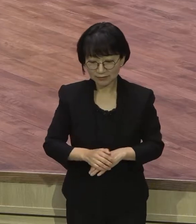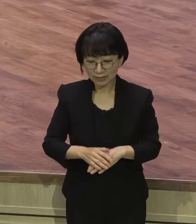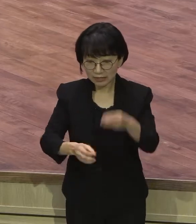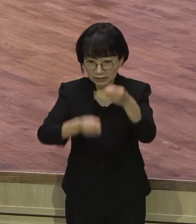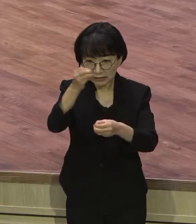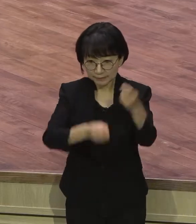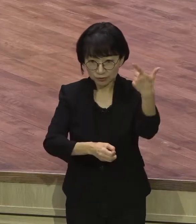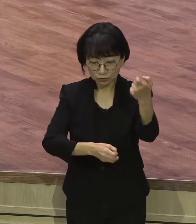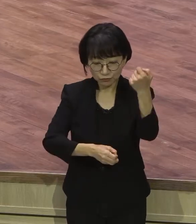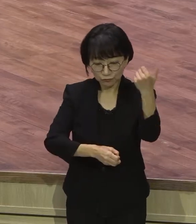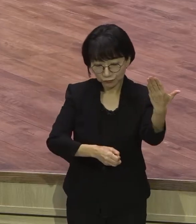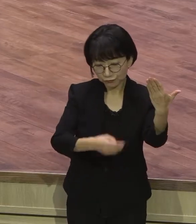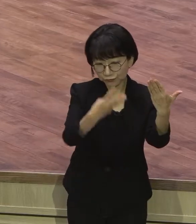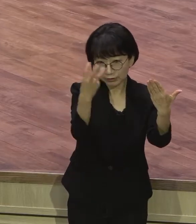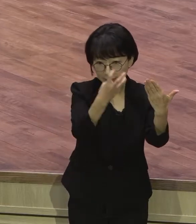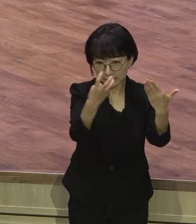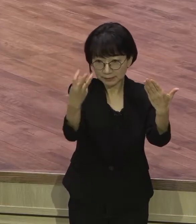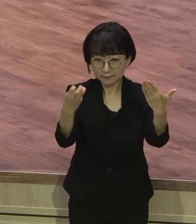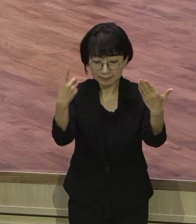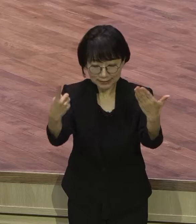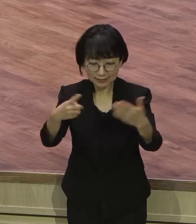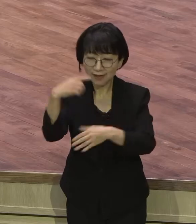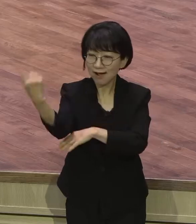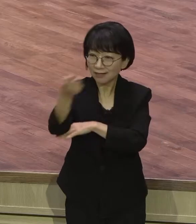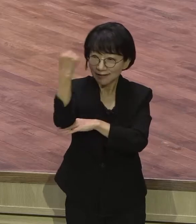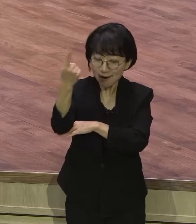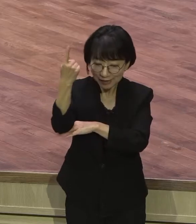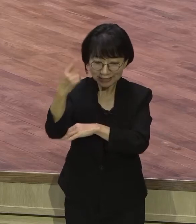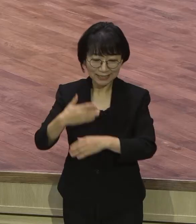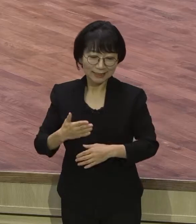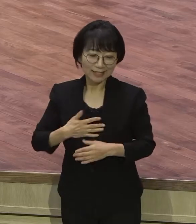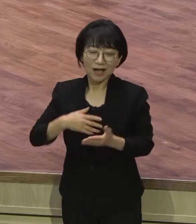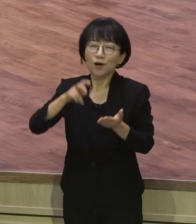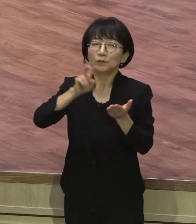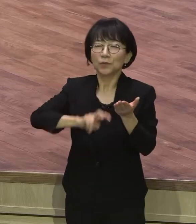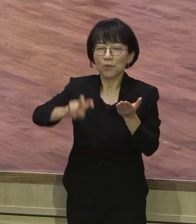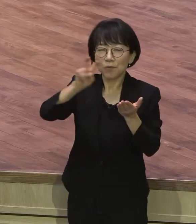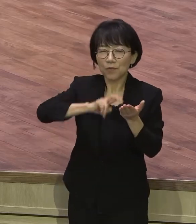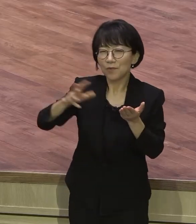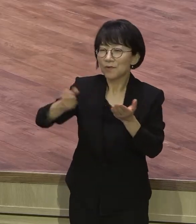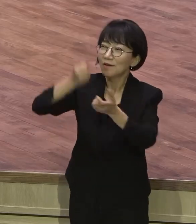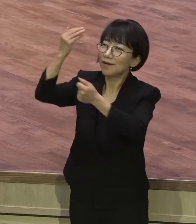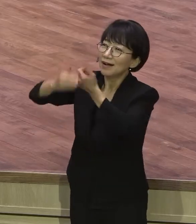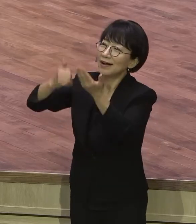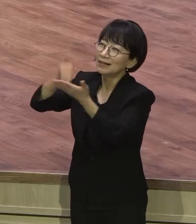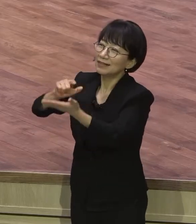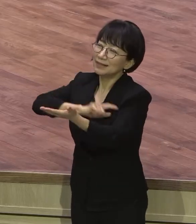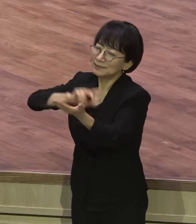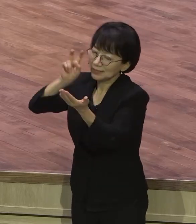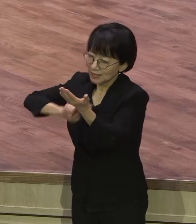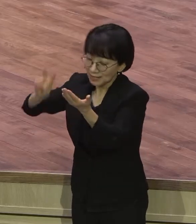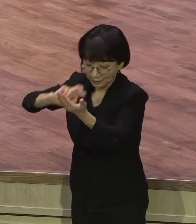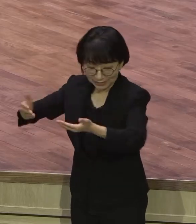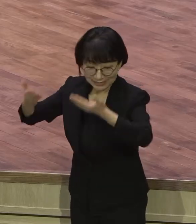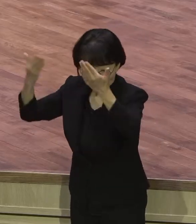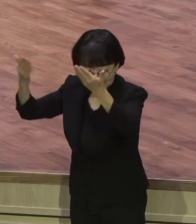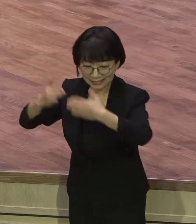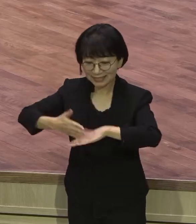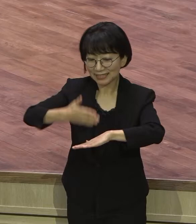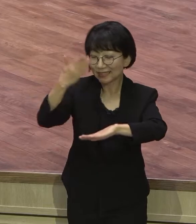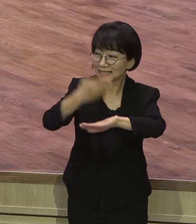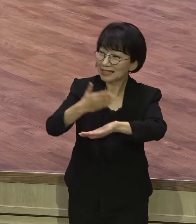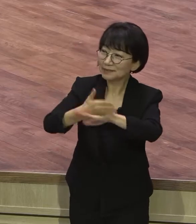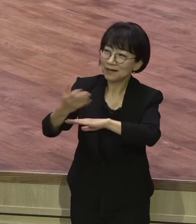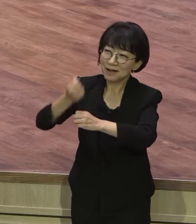시편 69편 30절 31절에 보면 다윗이 이런 고백을 합니다. 내가 노래로 하나님의 이름을 찬송하며